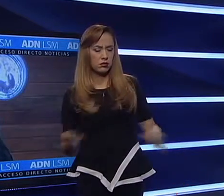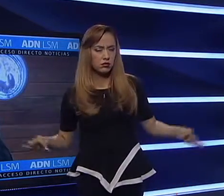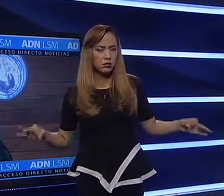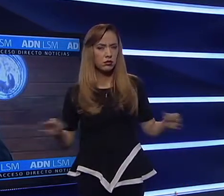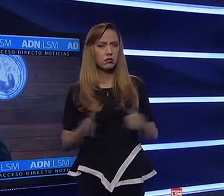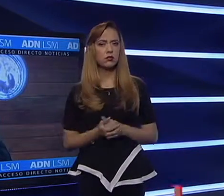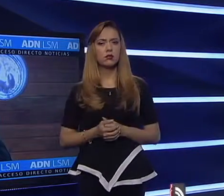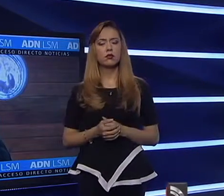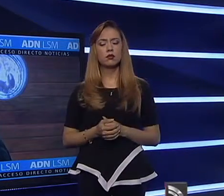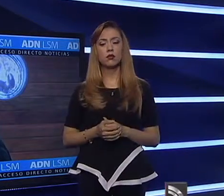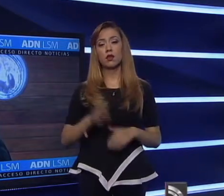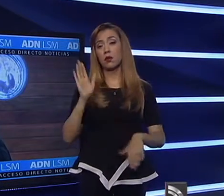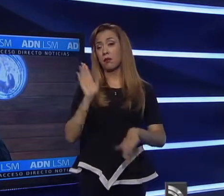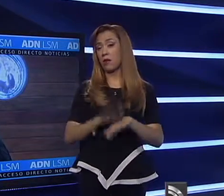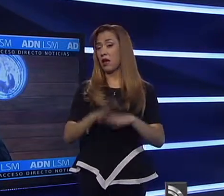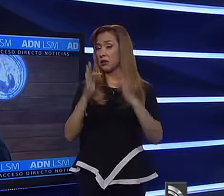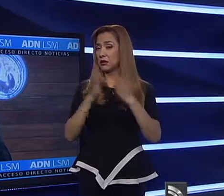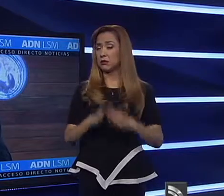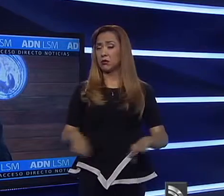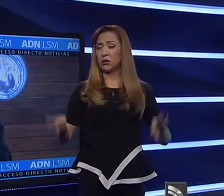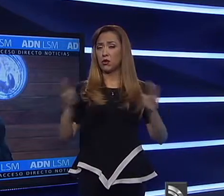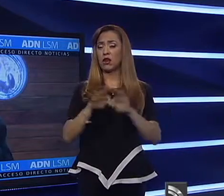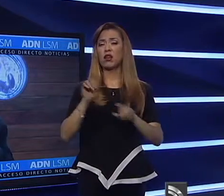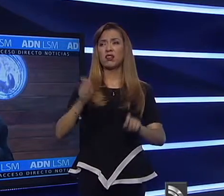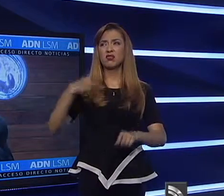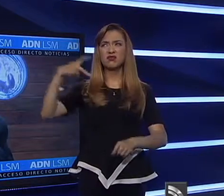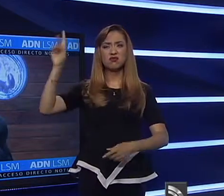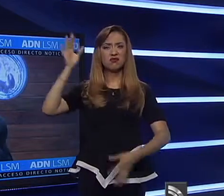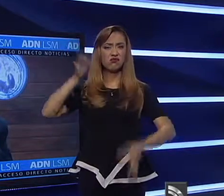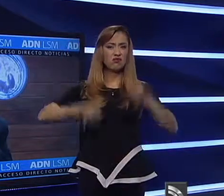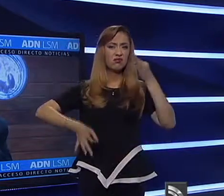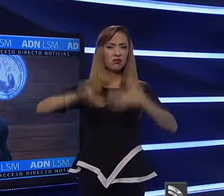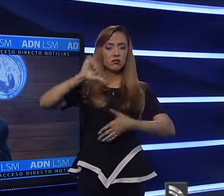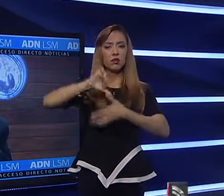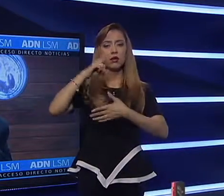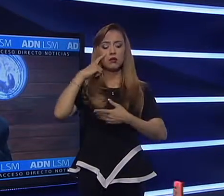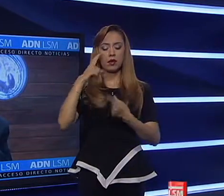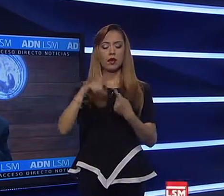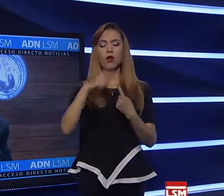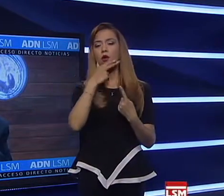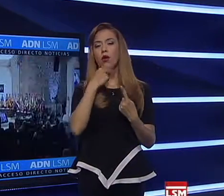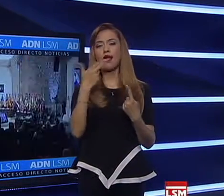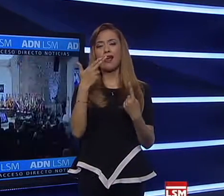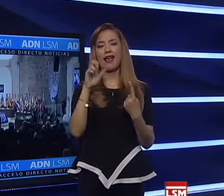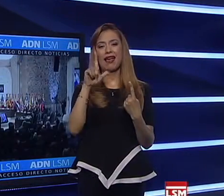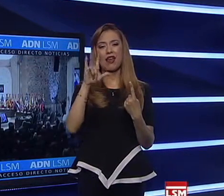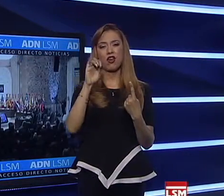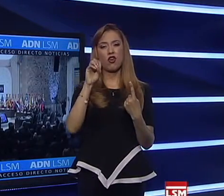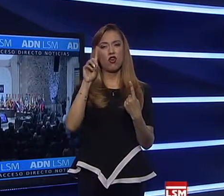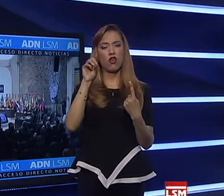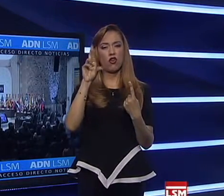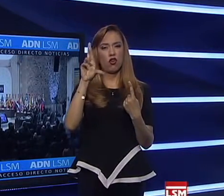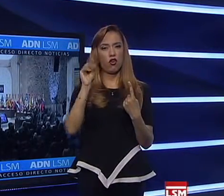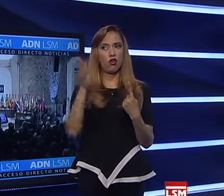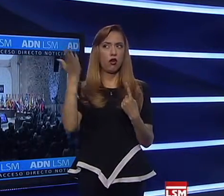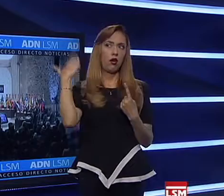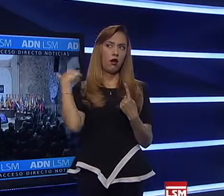Los casos más importantes para la Corte Interamericana fueron los de Eliodoro Portugal en 2008, Radilla Pacheco